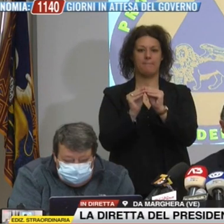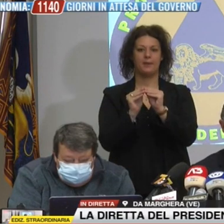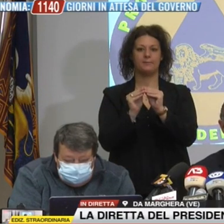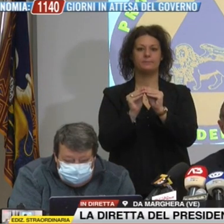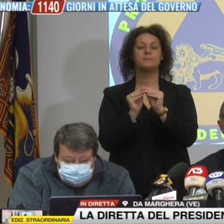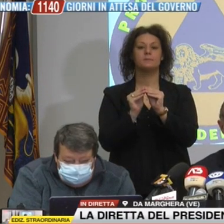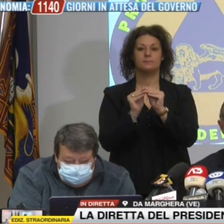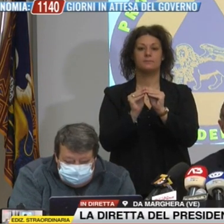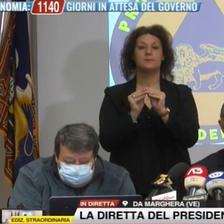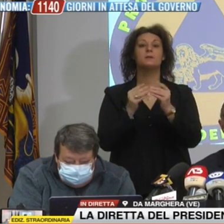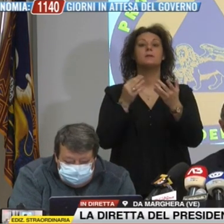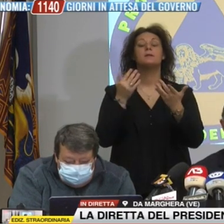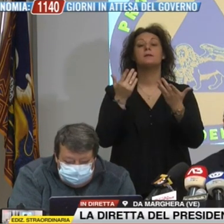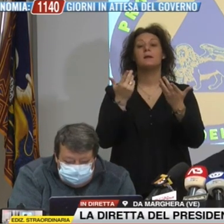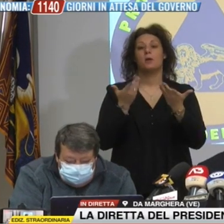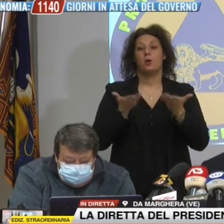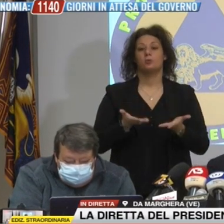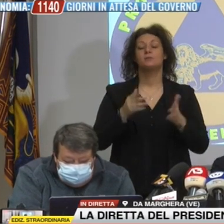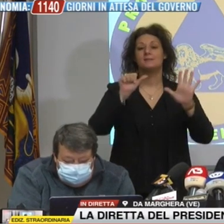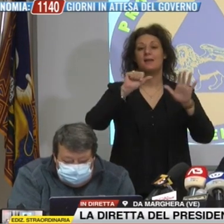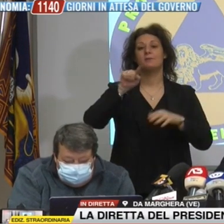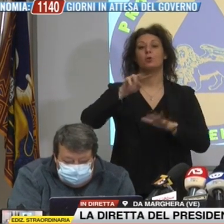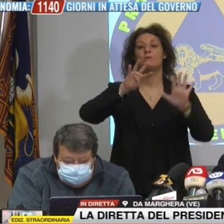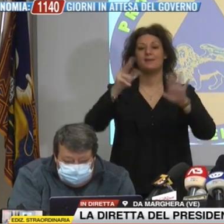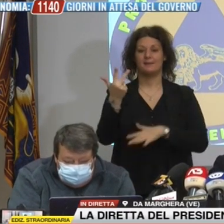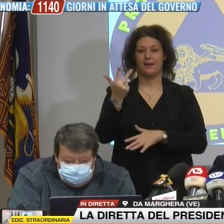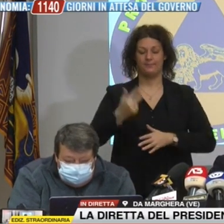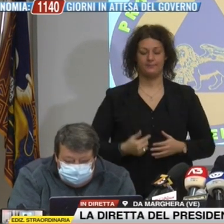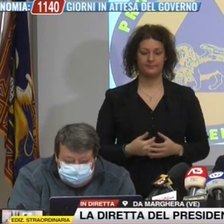6,93, ieri era più alto perché era 7,51.